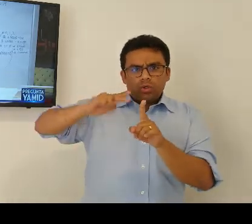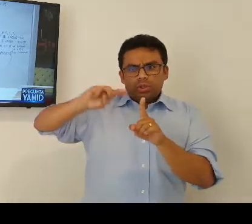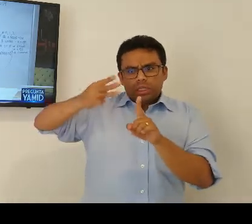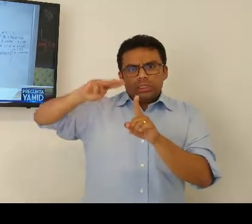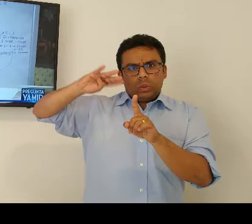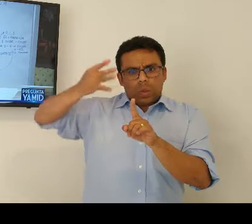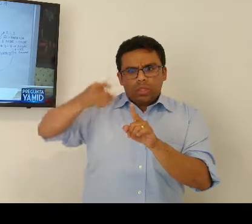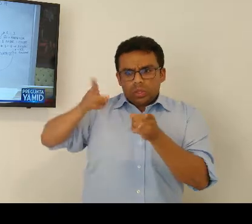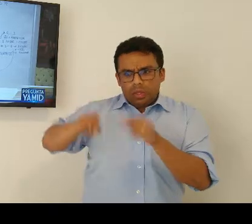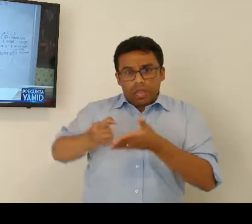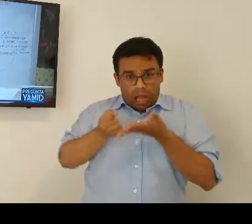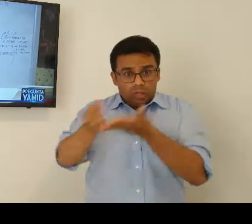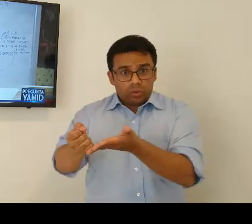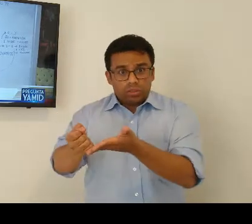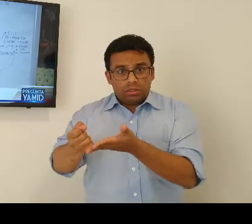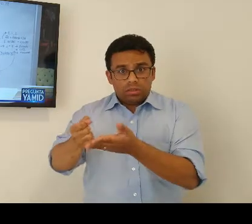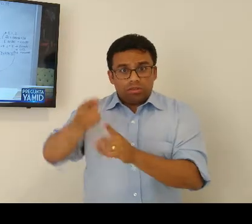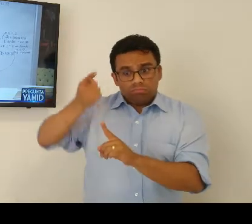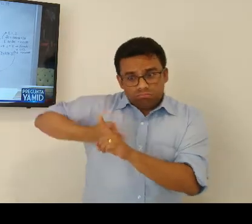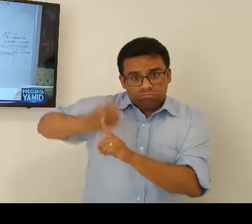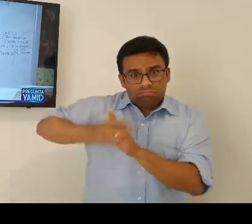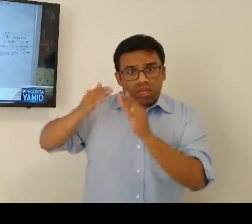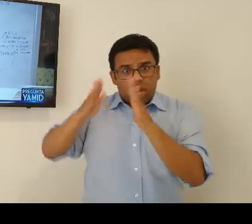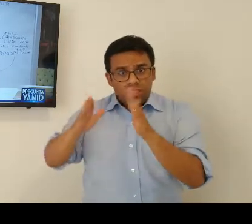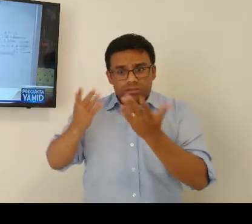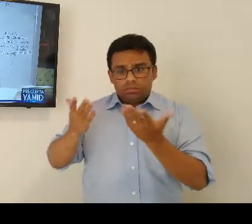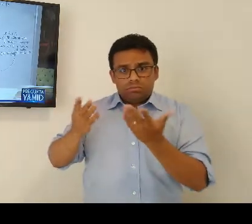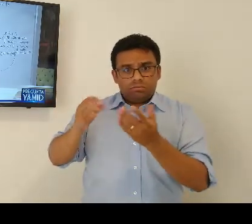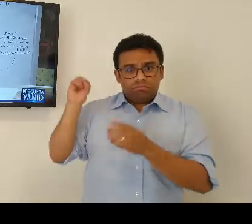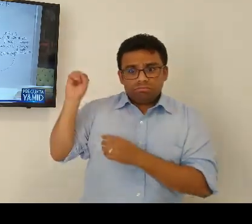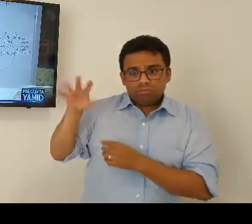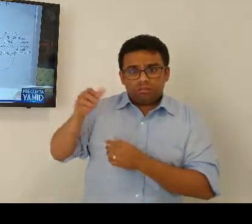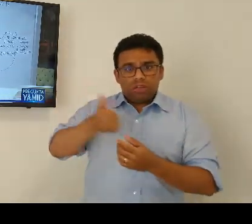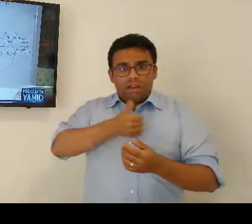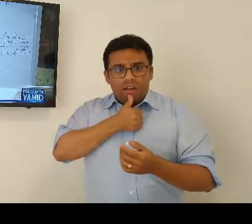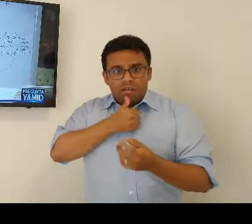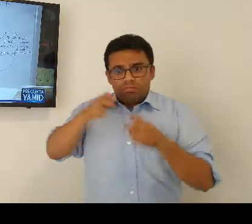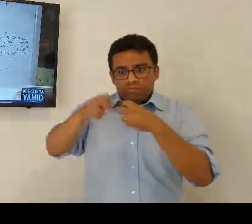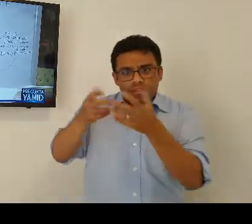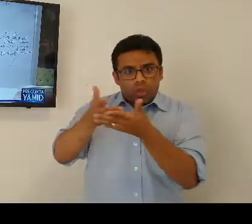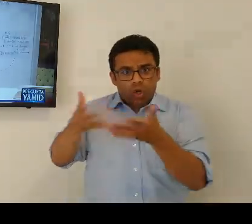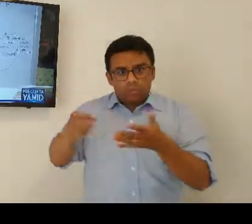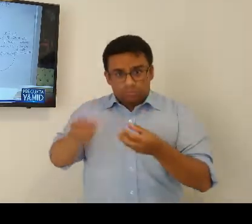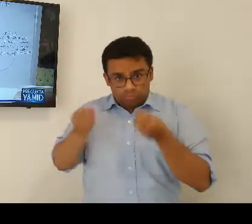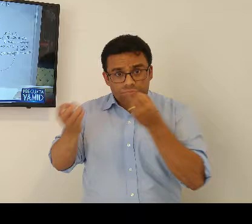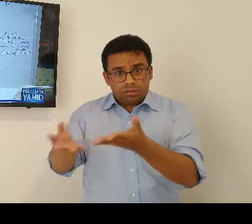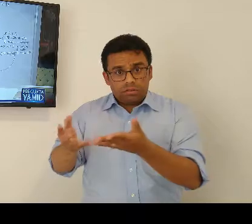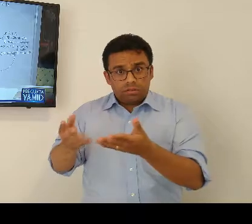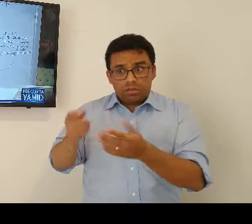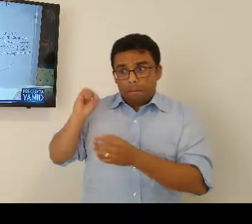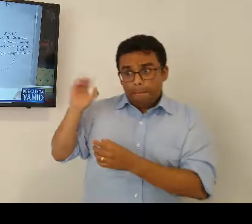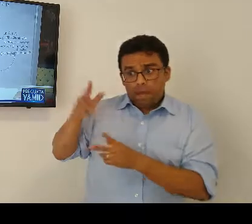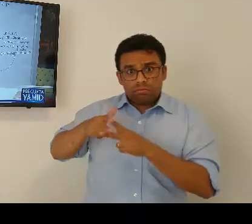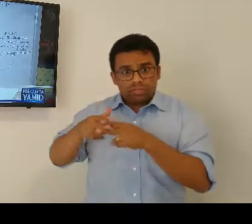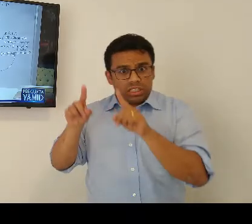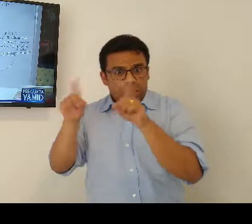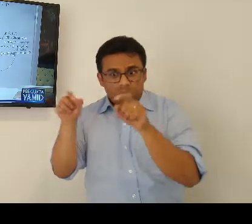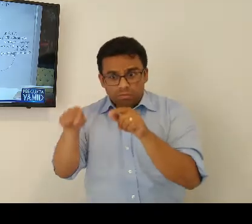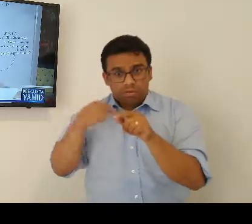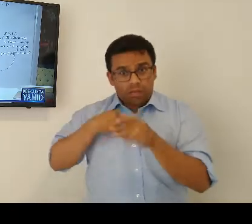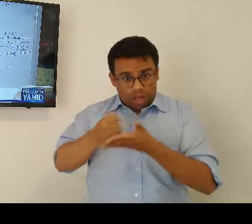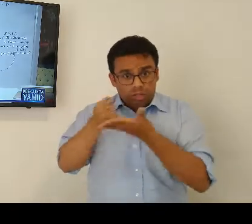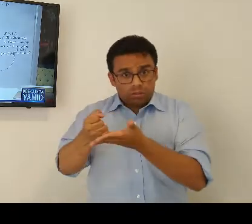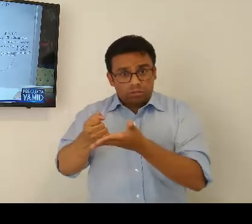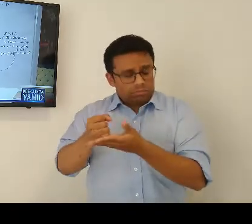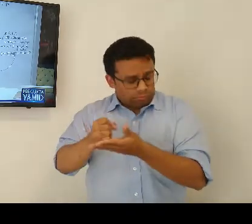lo hacemos. Si tenemos que quedarnos en casa cuidándonos 3 meses, lo tenemos que hacer. Porque lo otro